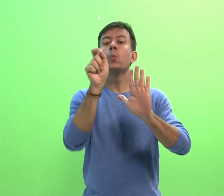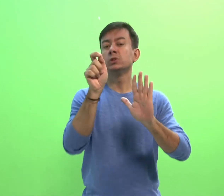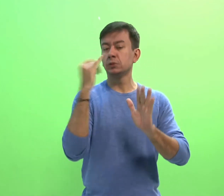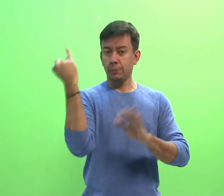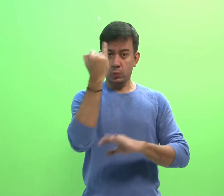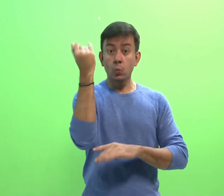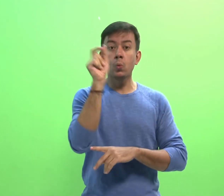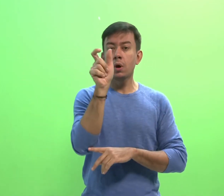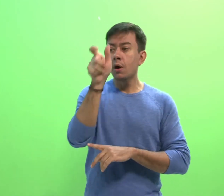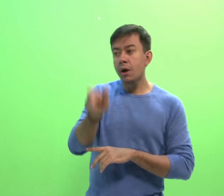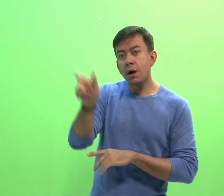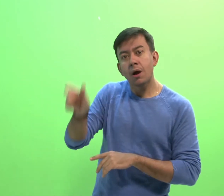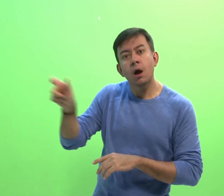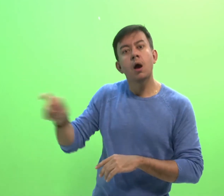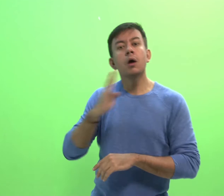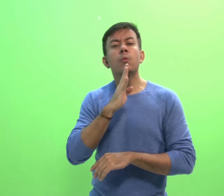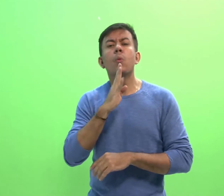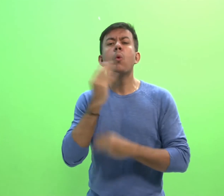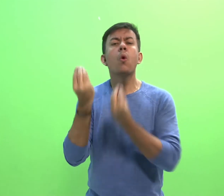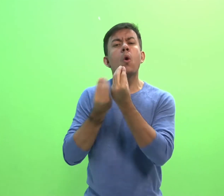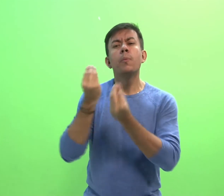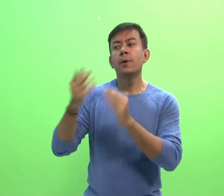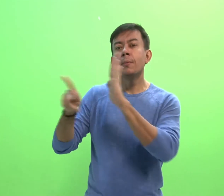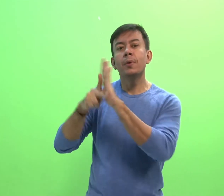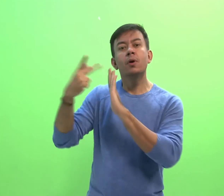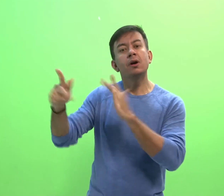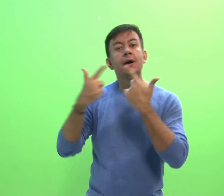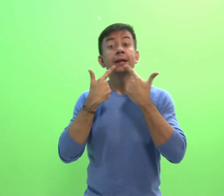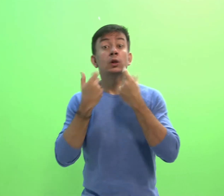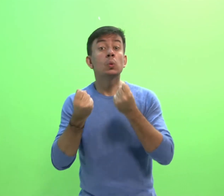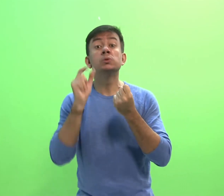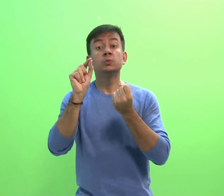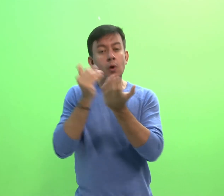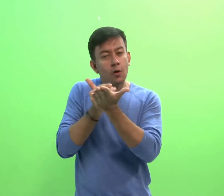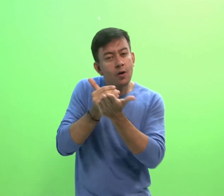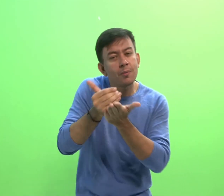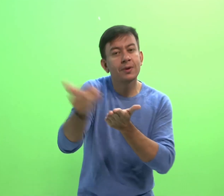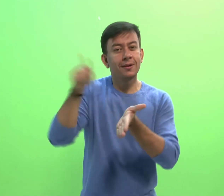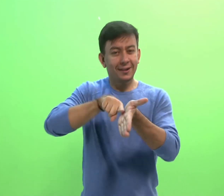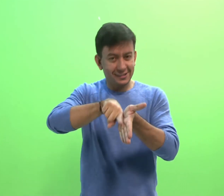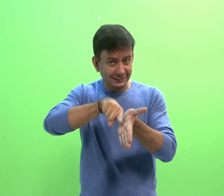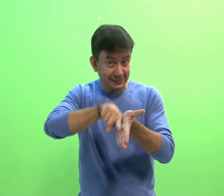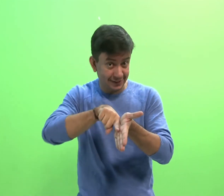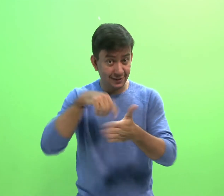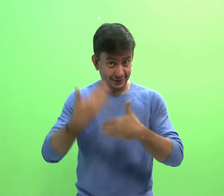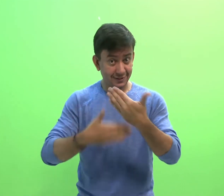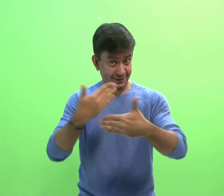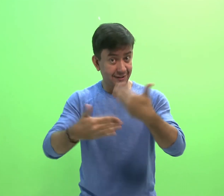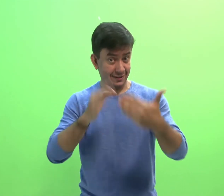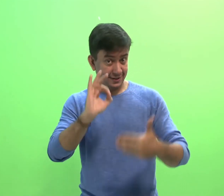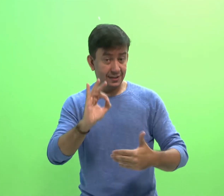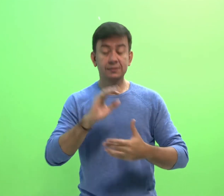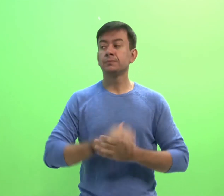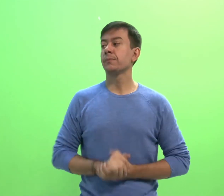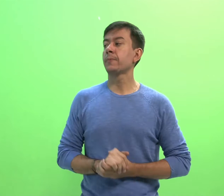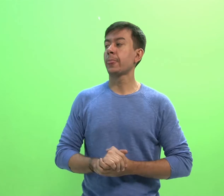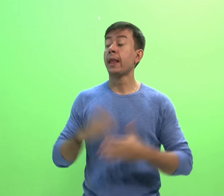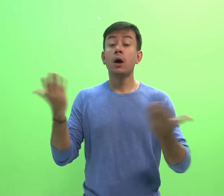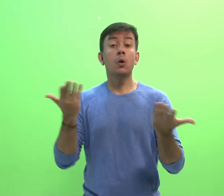Vou apresentar para vocês cada um dos autores e pesquisadores linguistas que pesquisaram a respeito.